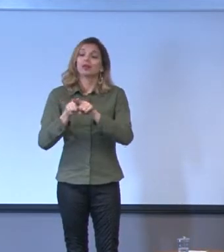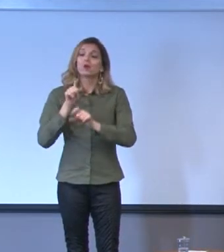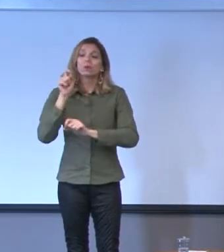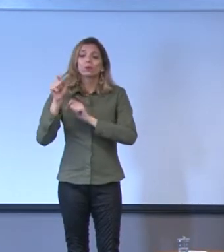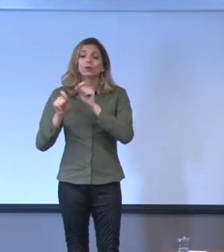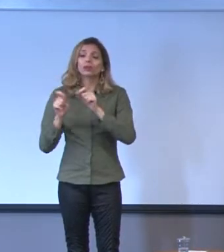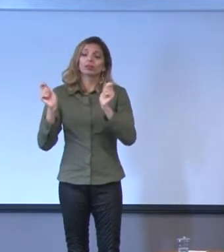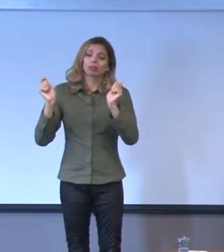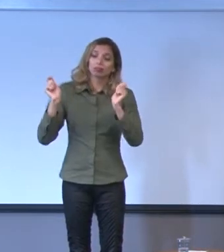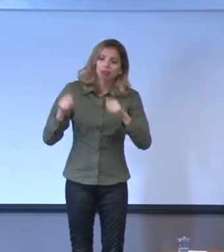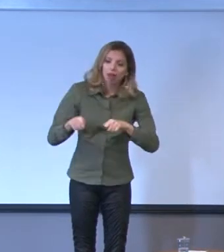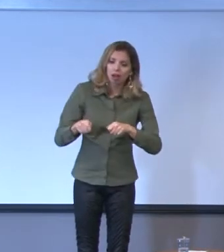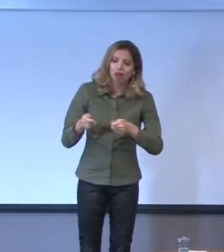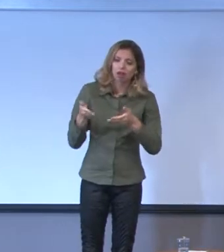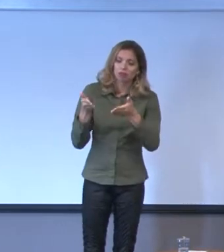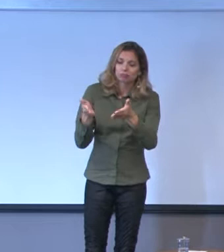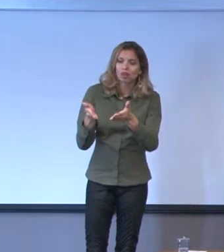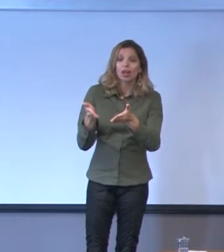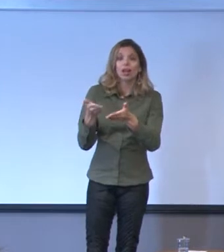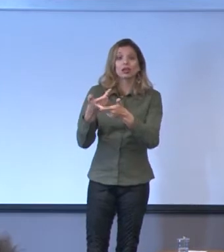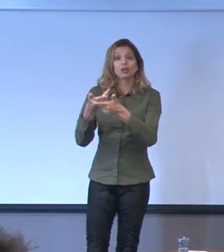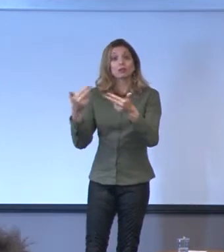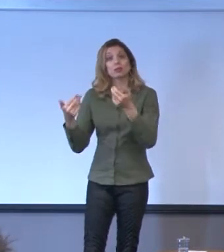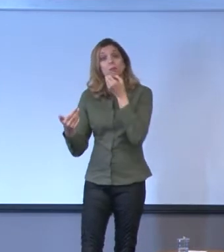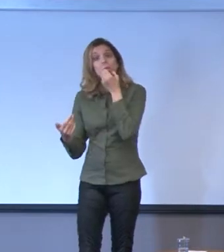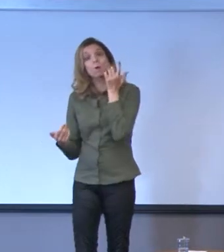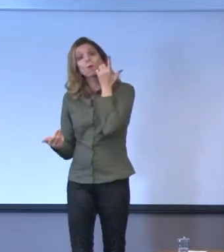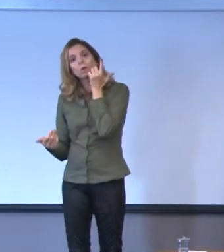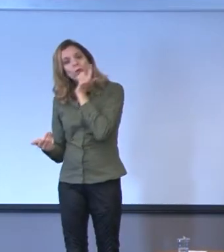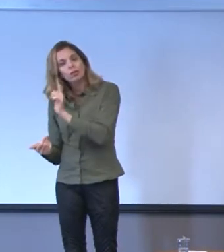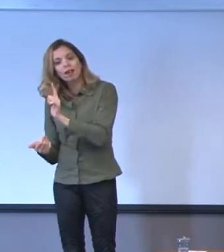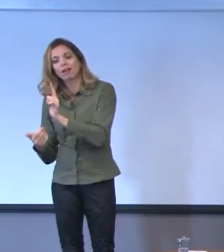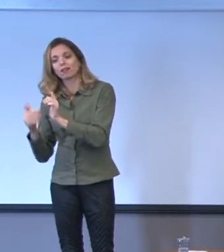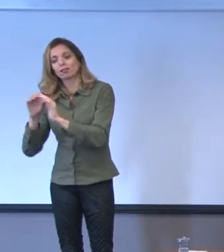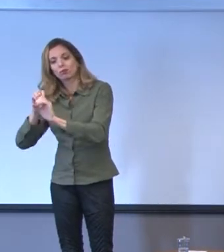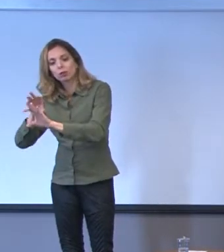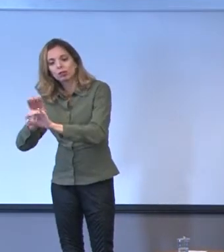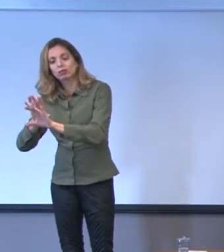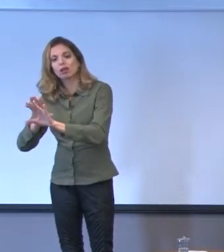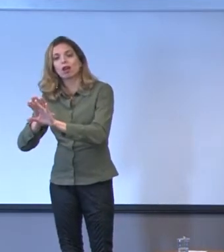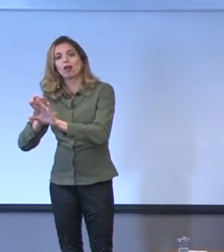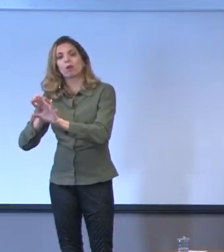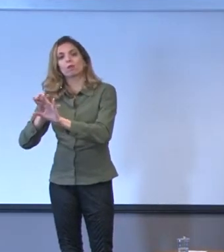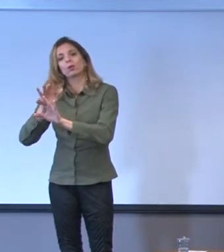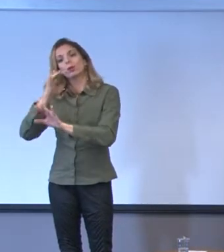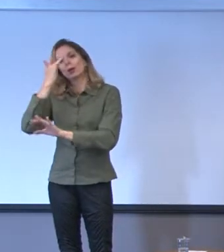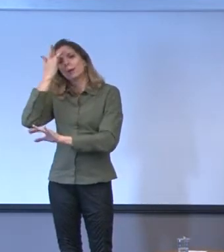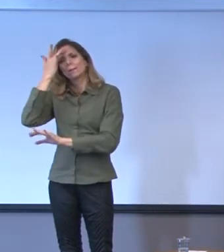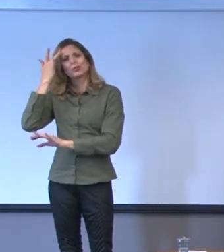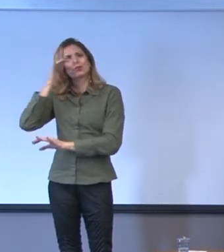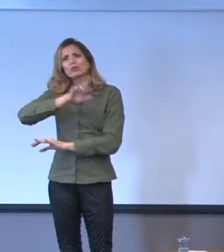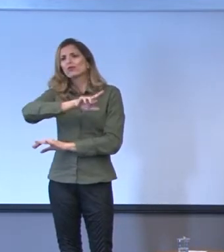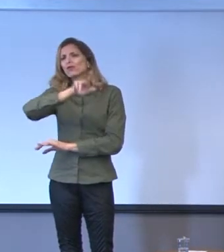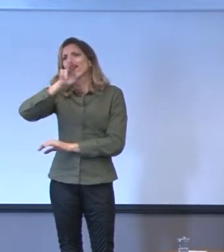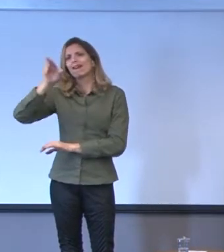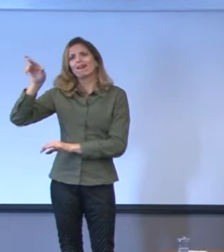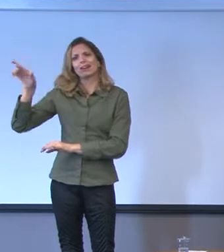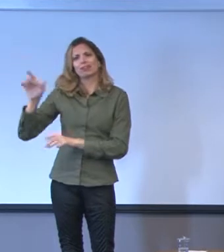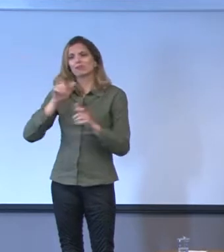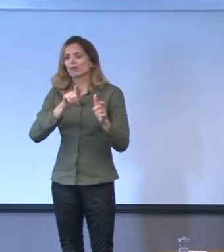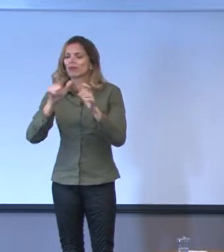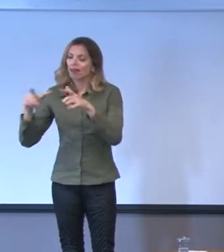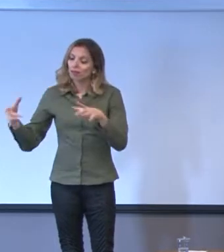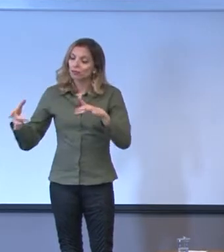que é possível e os ganhos de uma educação onde representantes de todos os segmentos estão